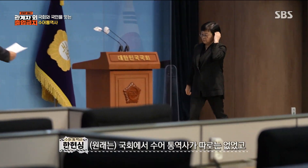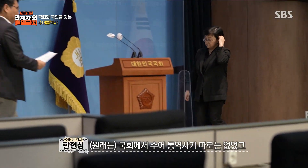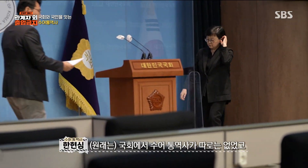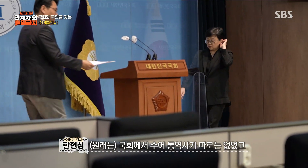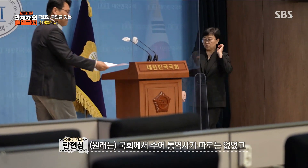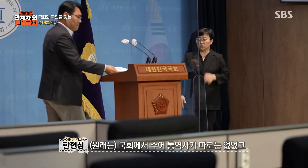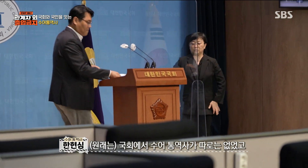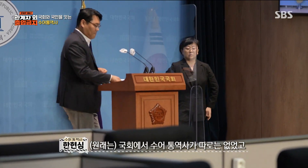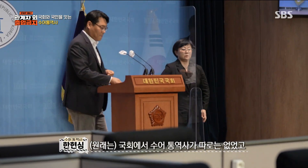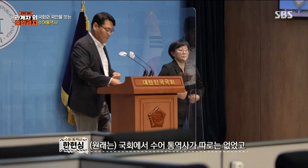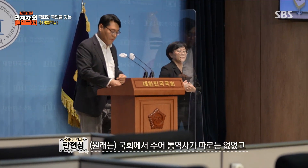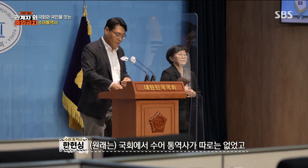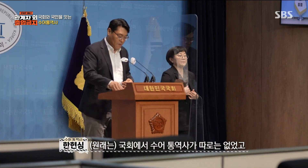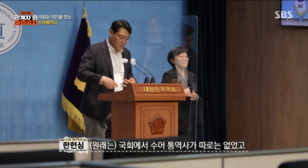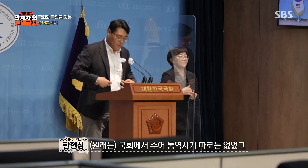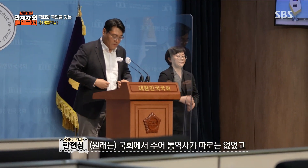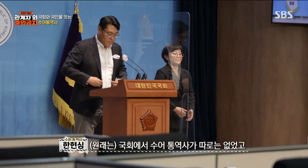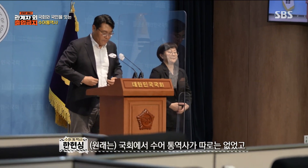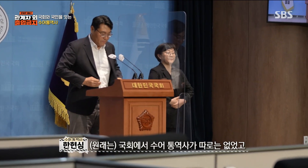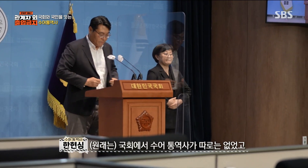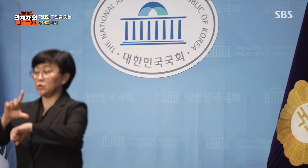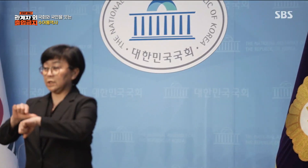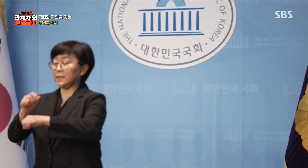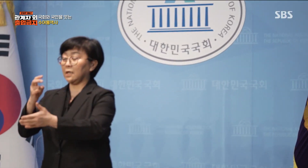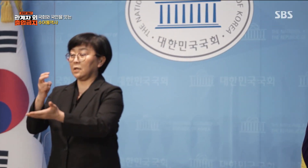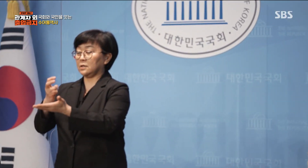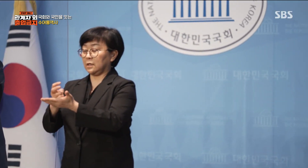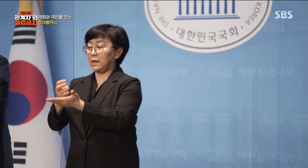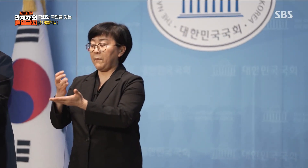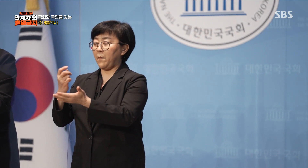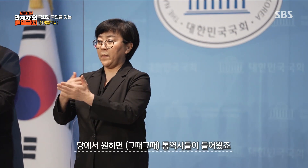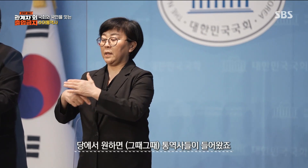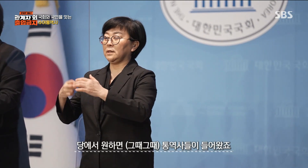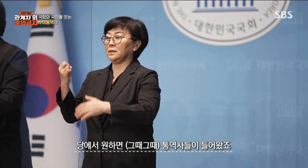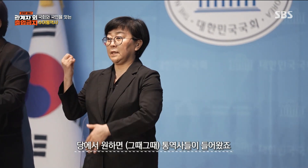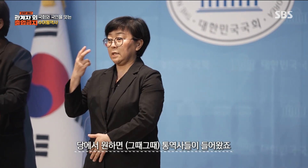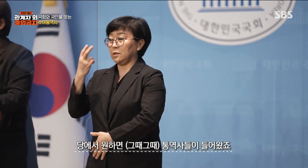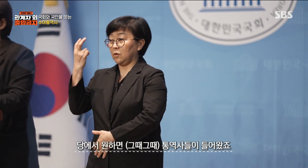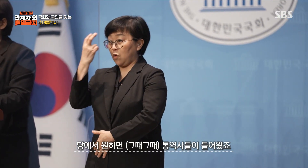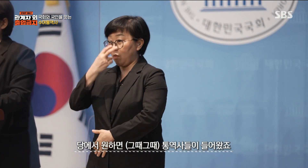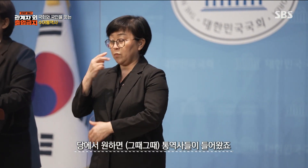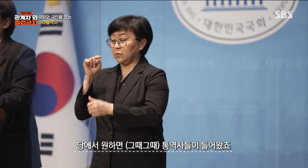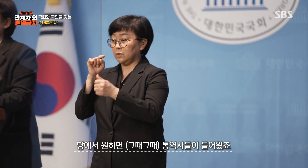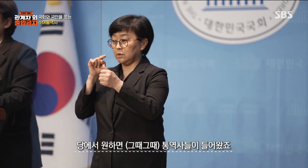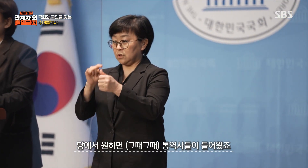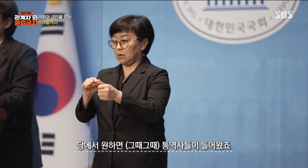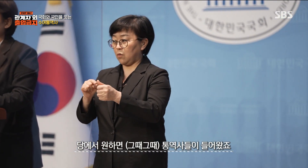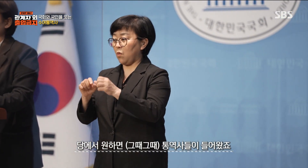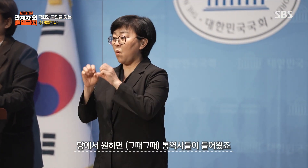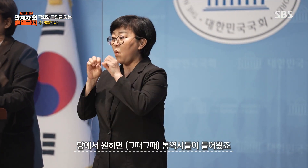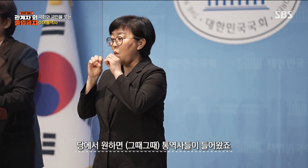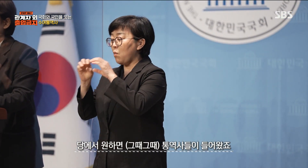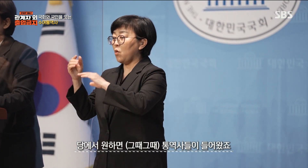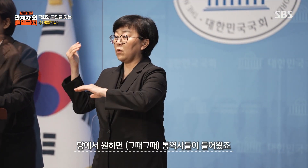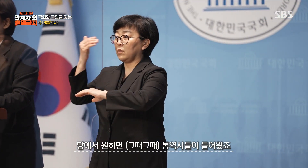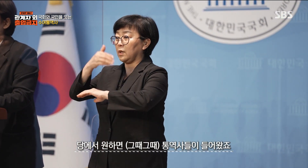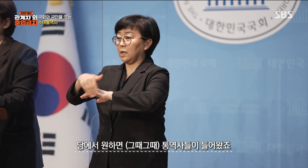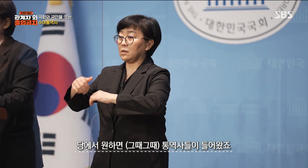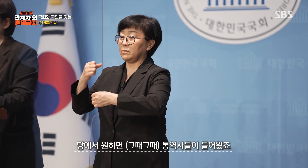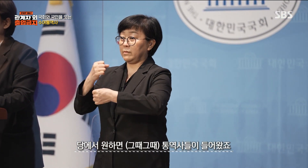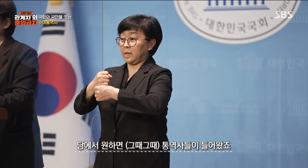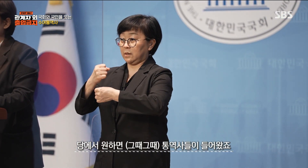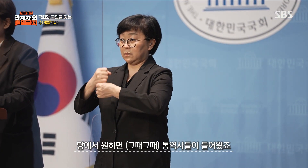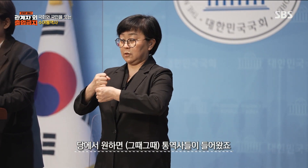국회에서 수어 통역사가 따로는 없었고 당에서 원하면 컨택이 되는 통역사들이